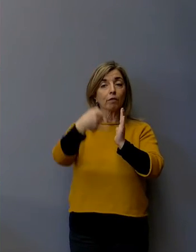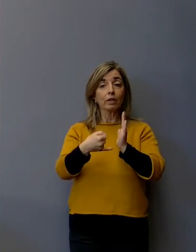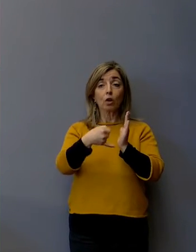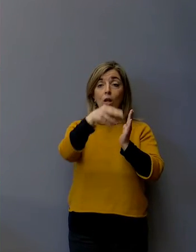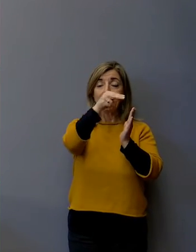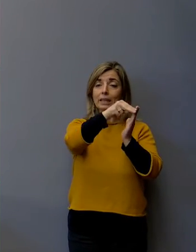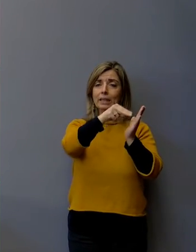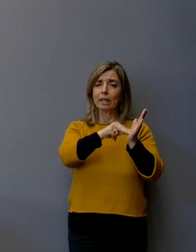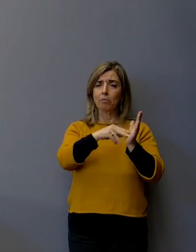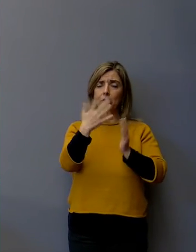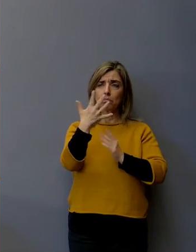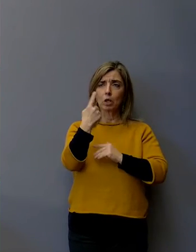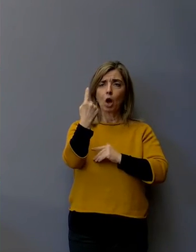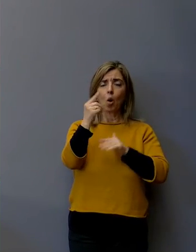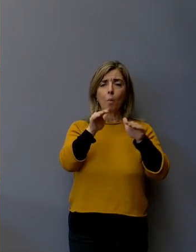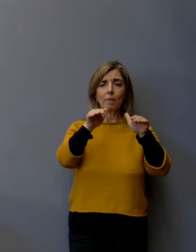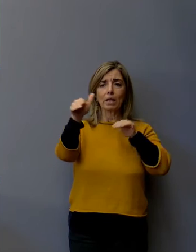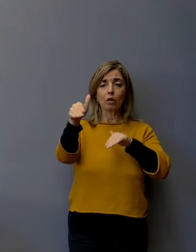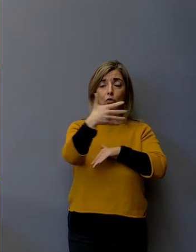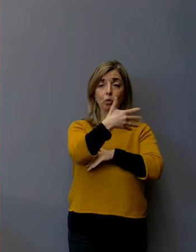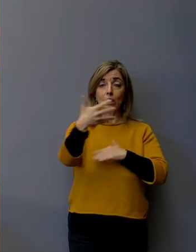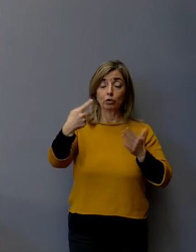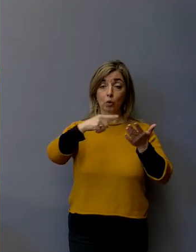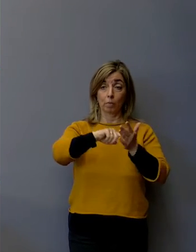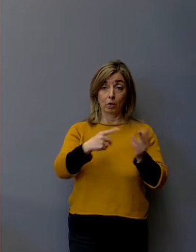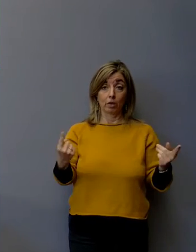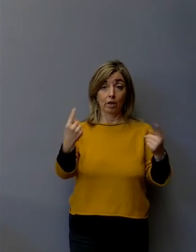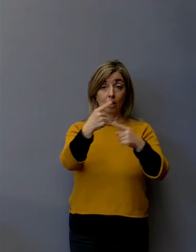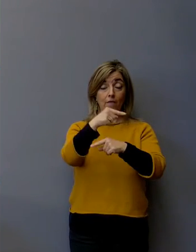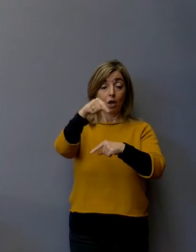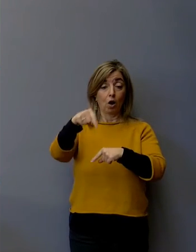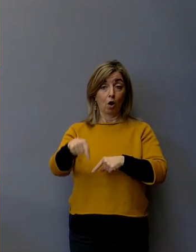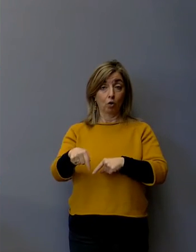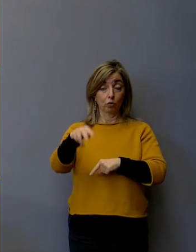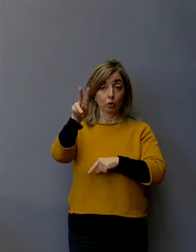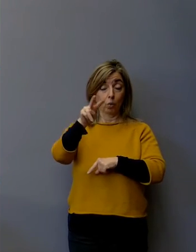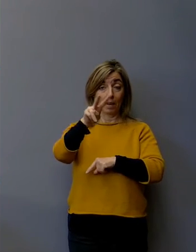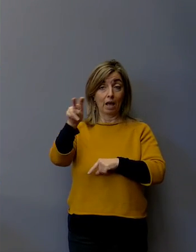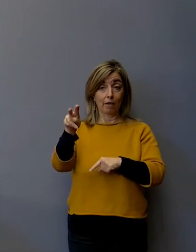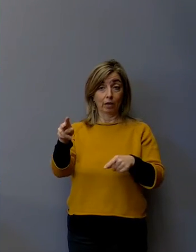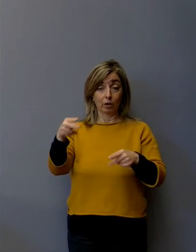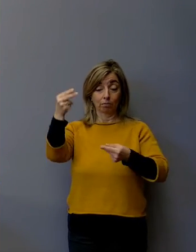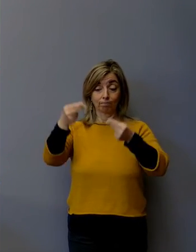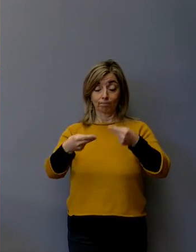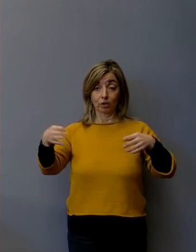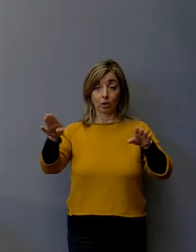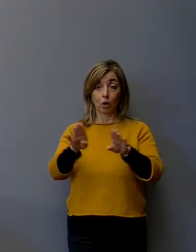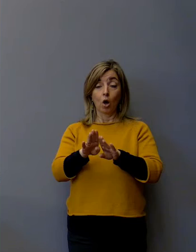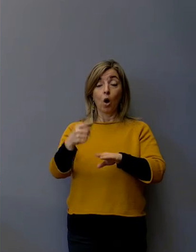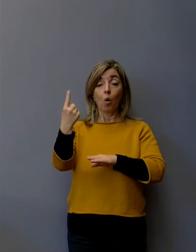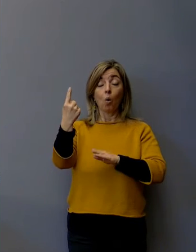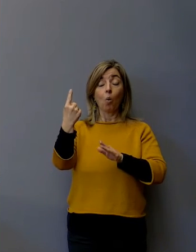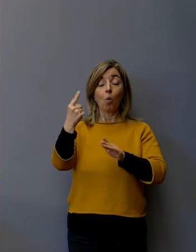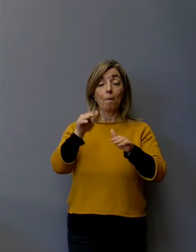a un miliardo e 55 milioni prendiamo atto che oggi chiudiamo il 2020 a un miliardo 84 migliori ci